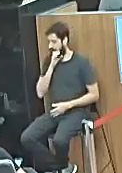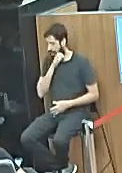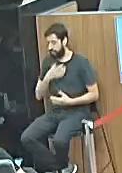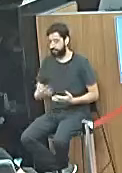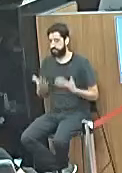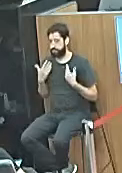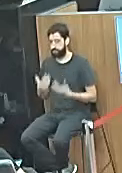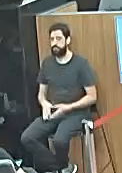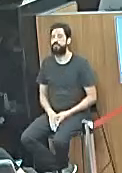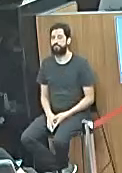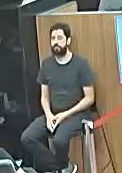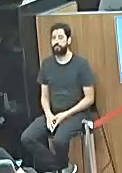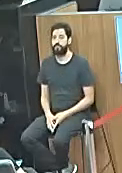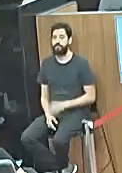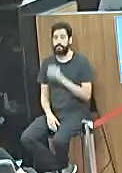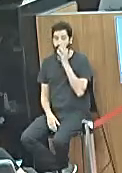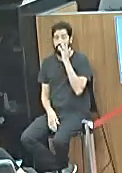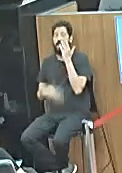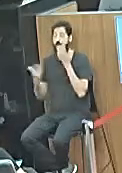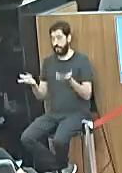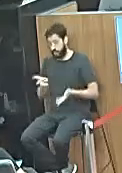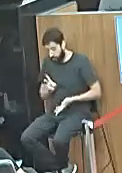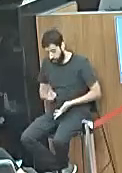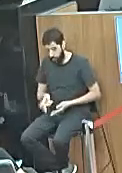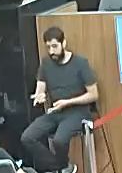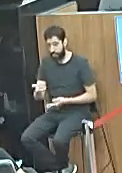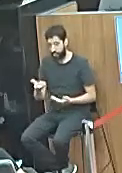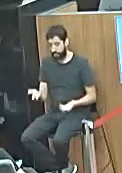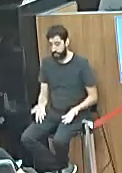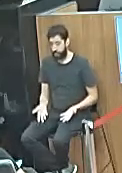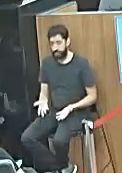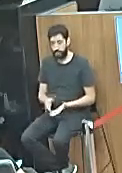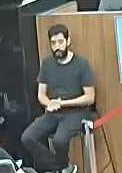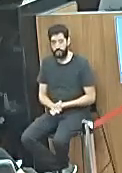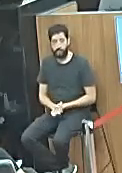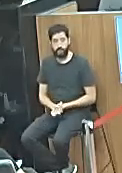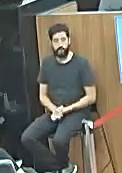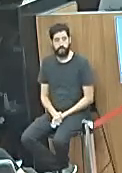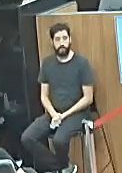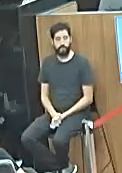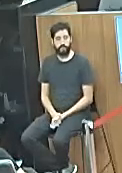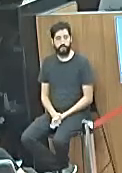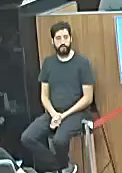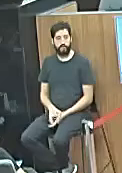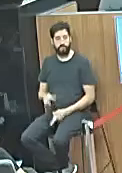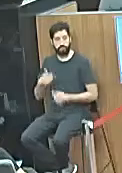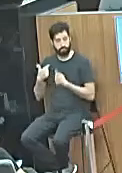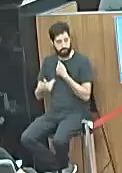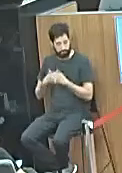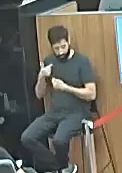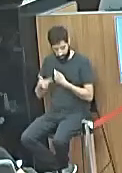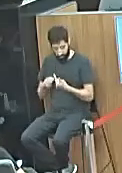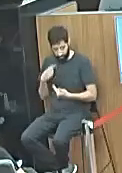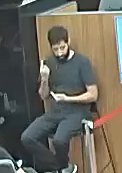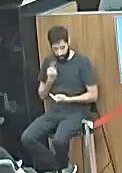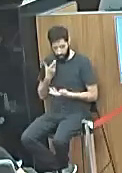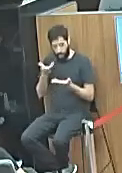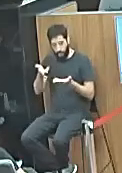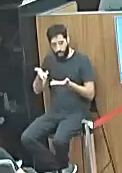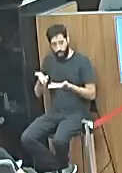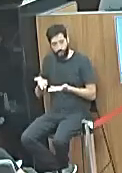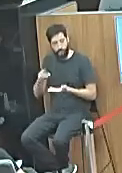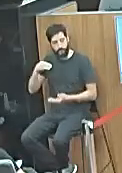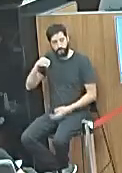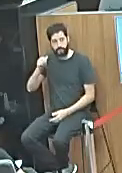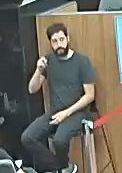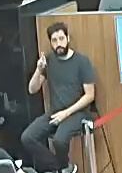só aí e pra dar continuidade aos nossos trabalhos convido então a